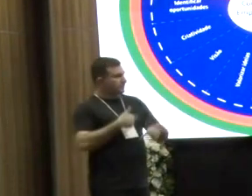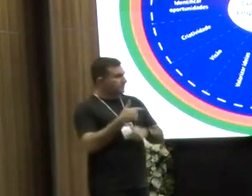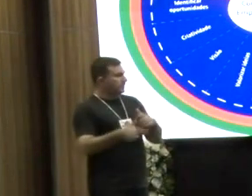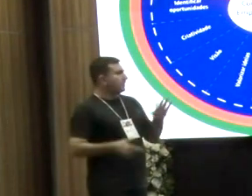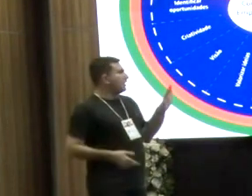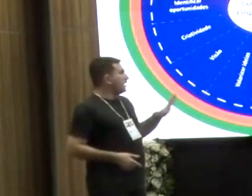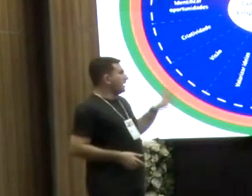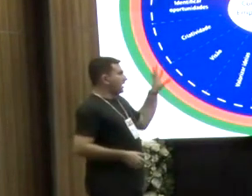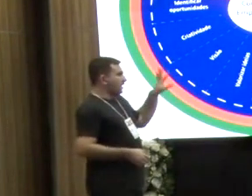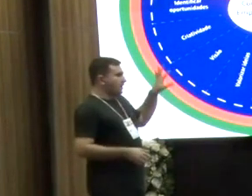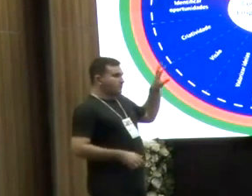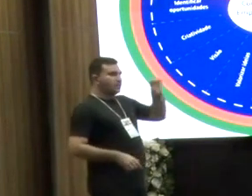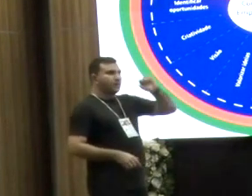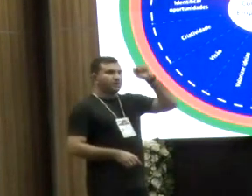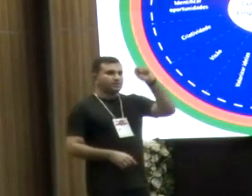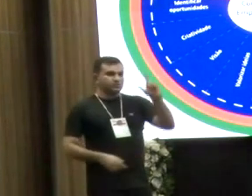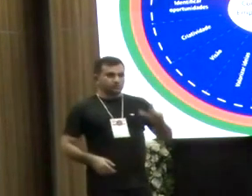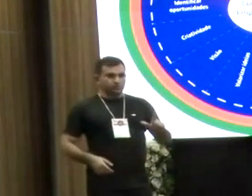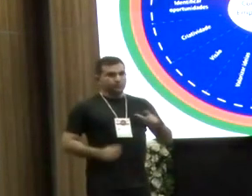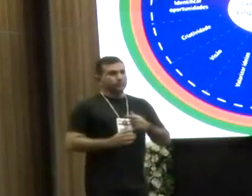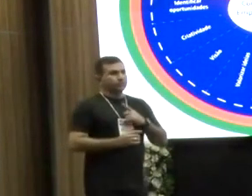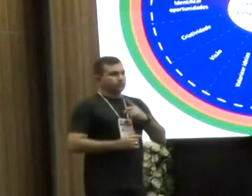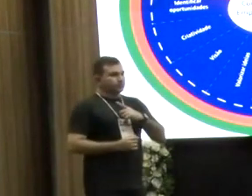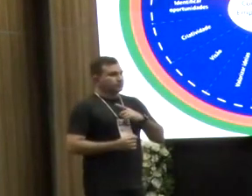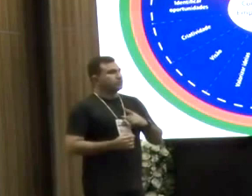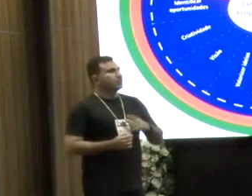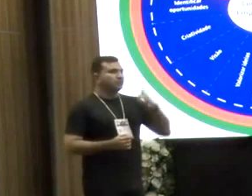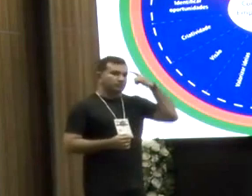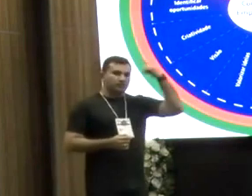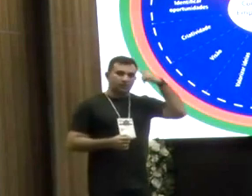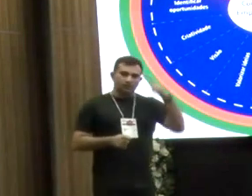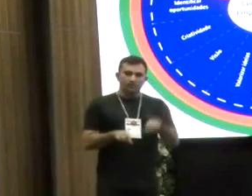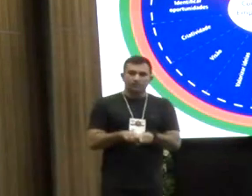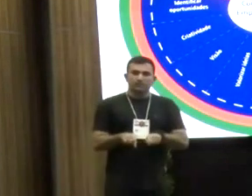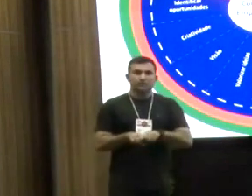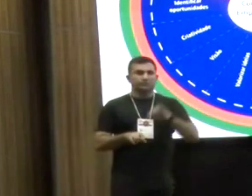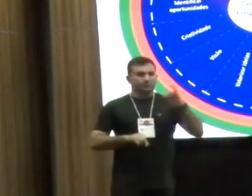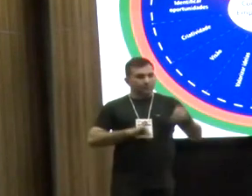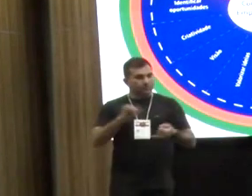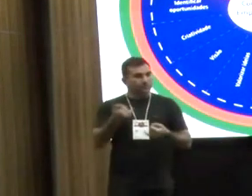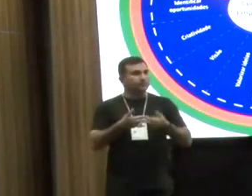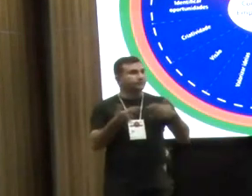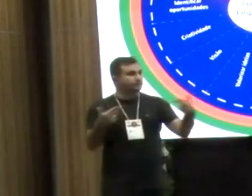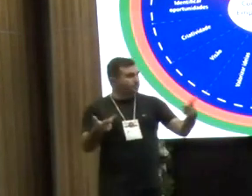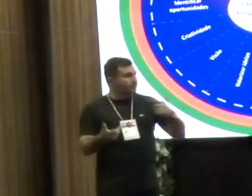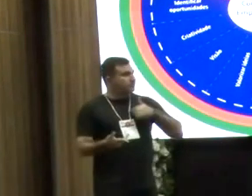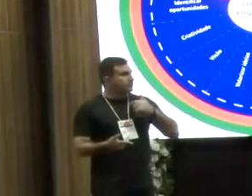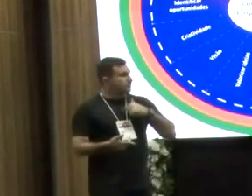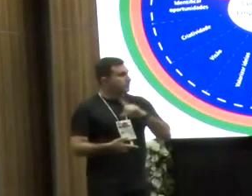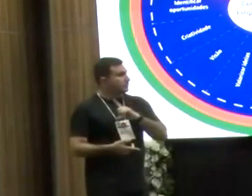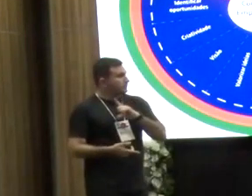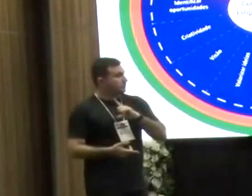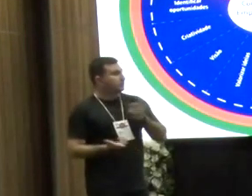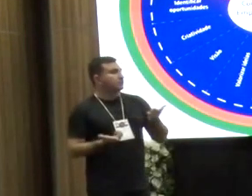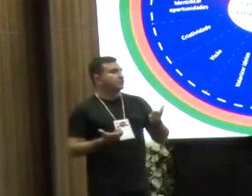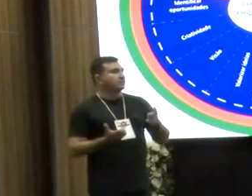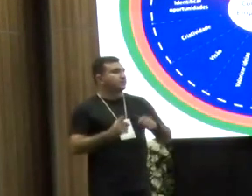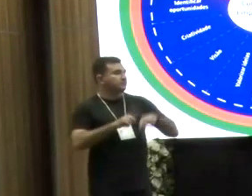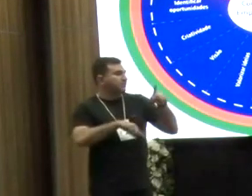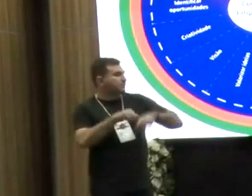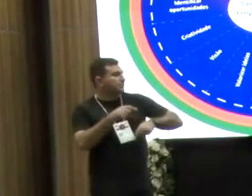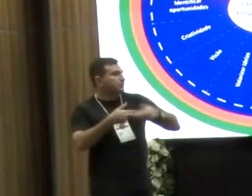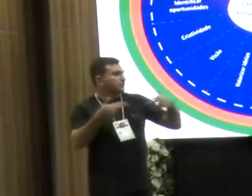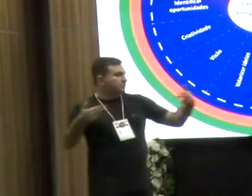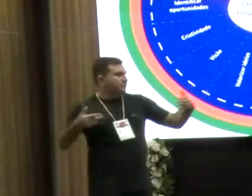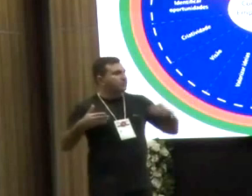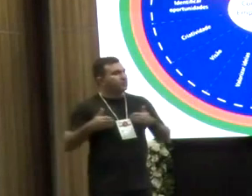azul. Essas ideias e oportunidades, elas vão ser materializáveis na medida